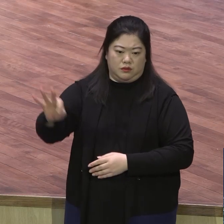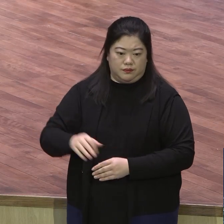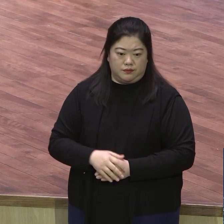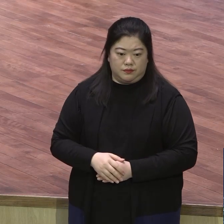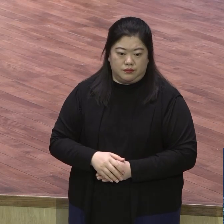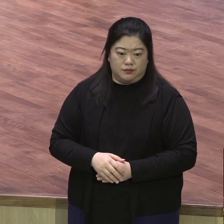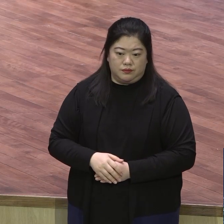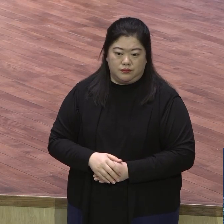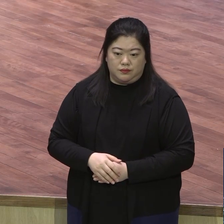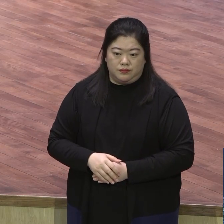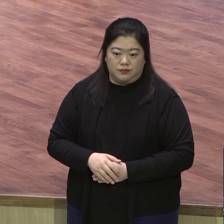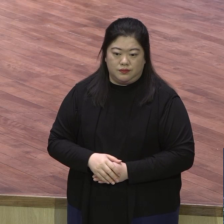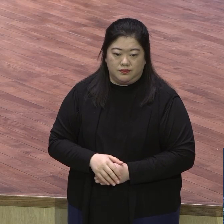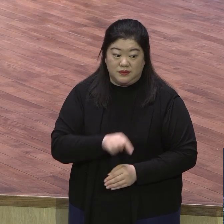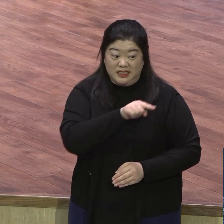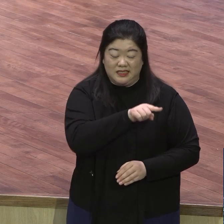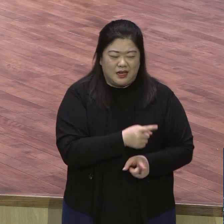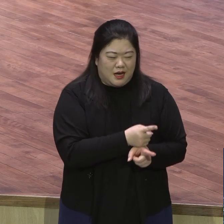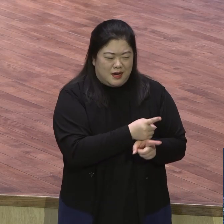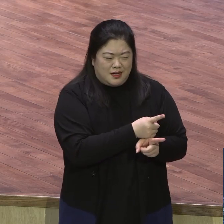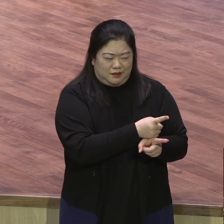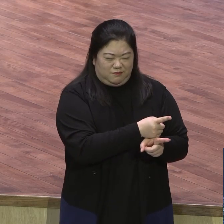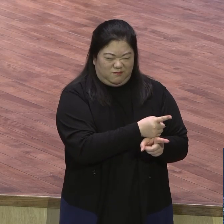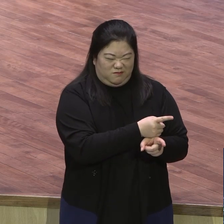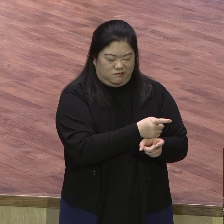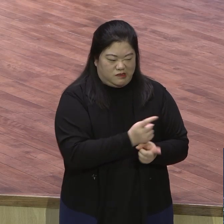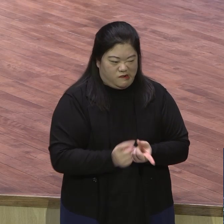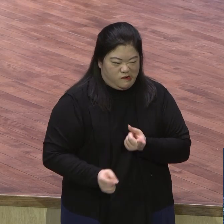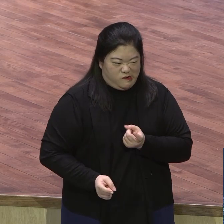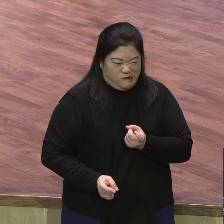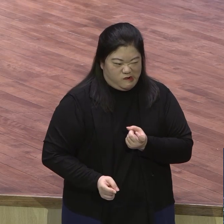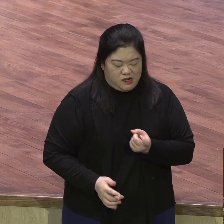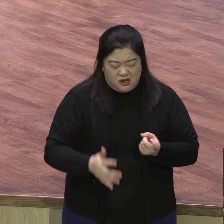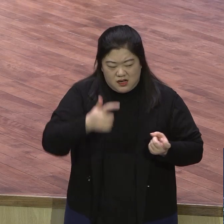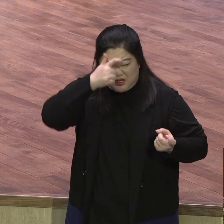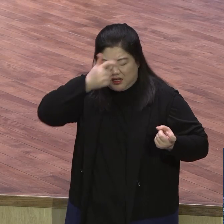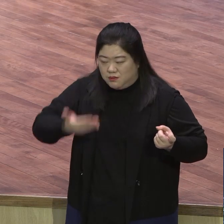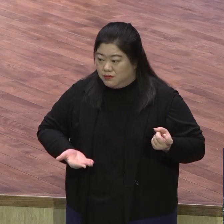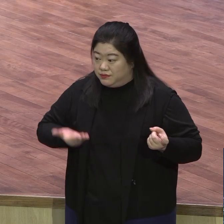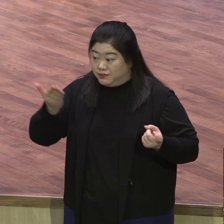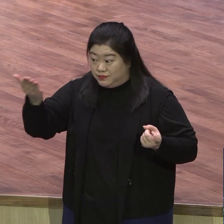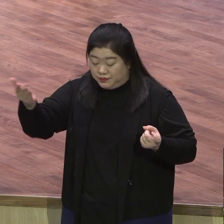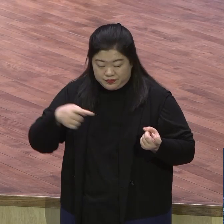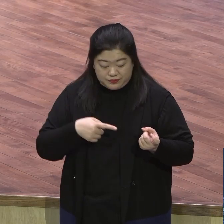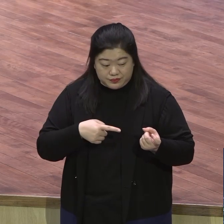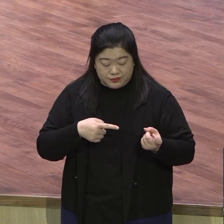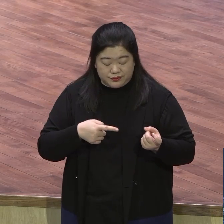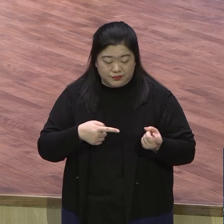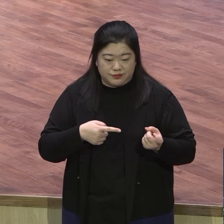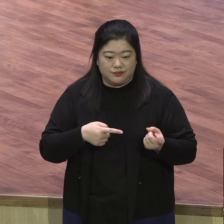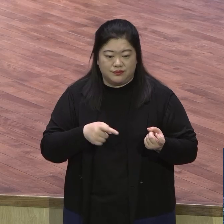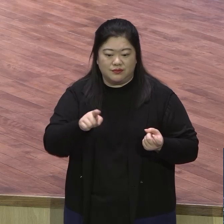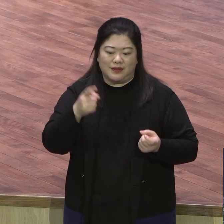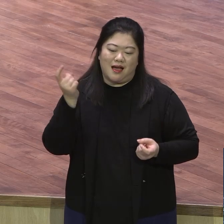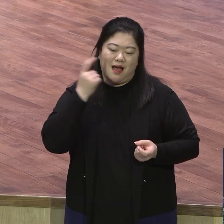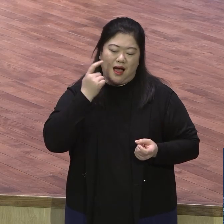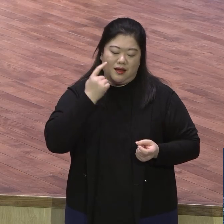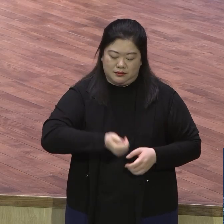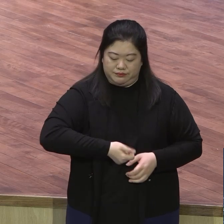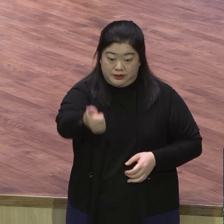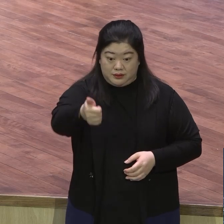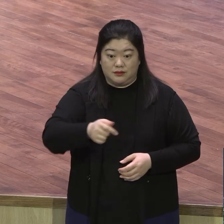화목하지 못한 상태에서 예배를 드린다. 그 예배 안 받겠다는 겁니다. 하나님이 안 받겠다. 무슨 말입니까?